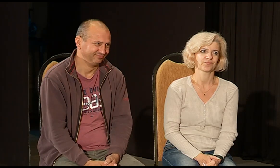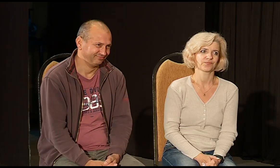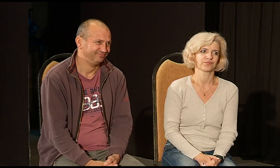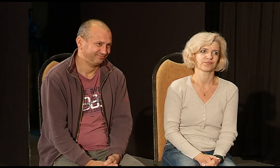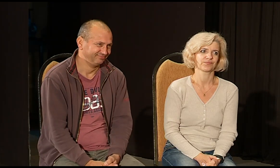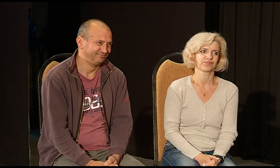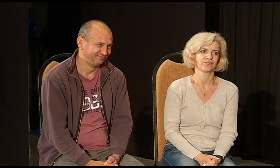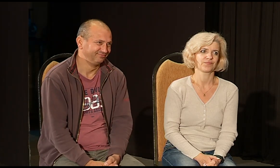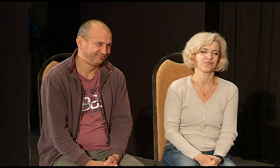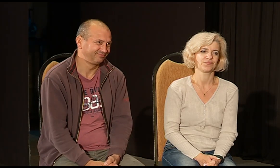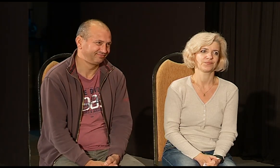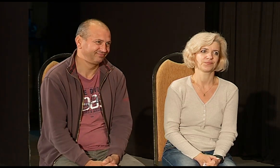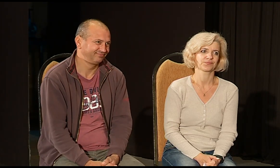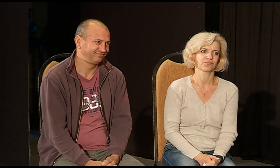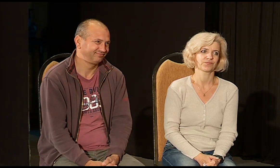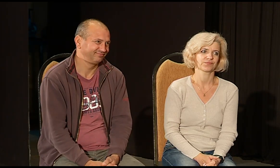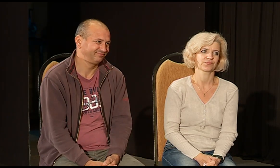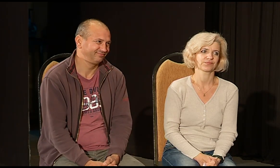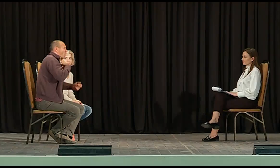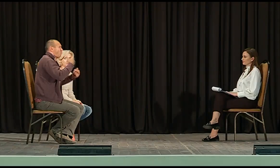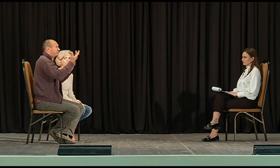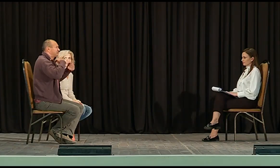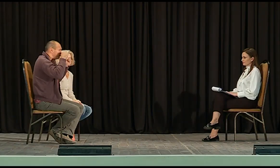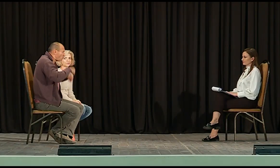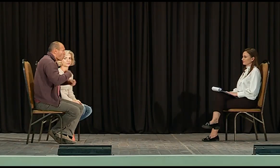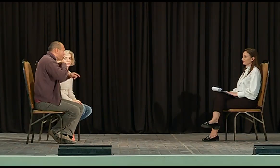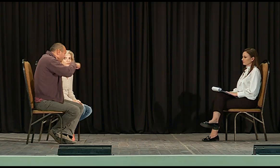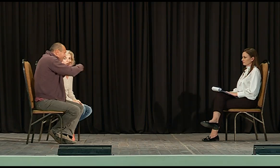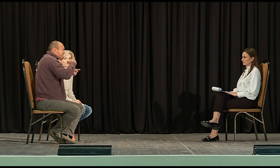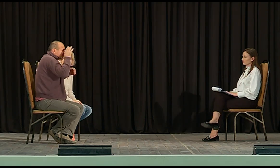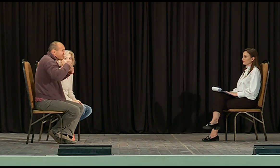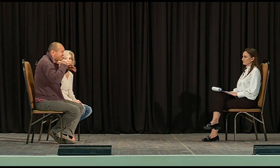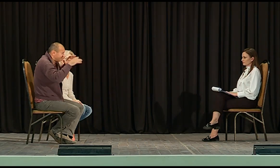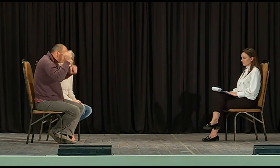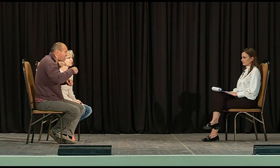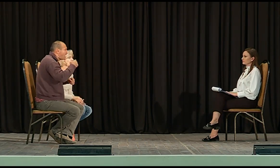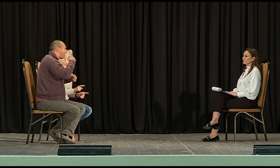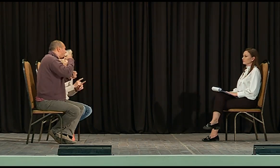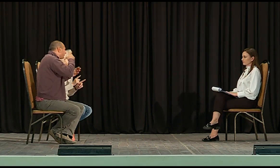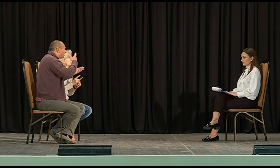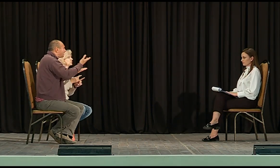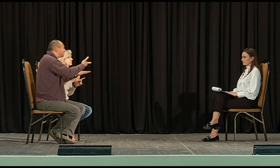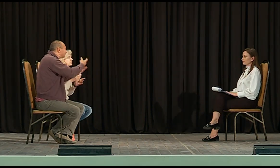interesantă, mai plină, să spunem așa. Eu, de exemplu, vreau să mă angajez la lucru și eu știu, eu sunt